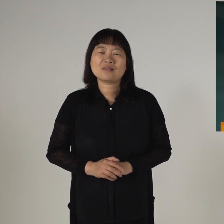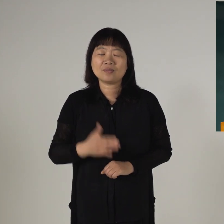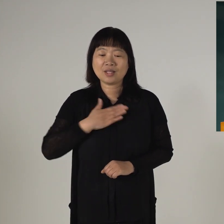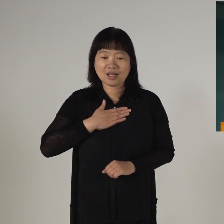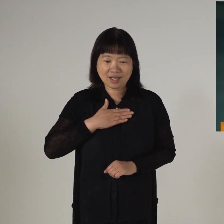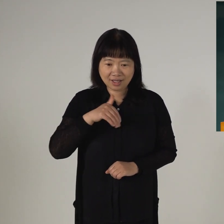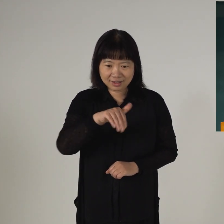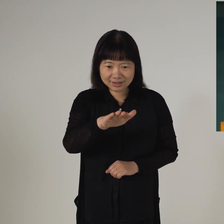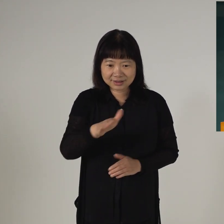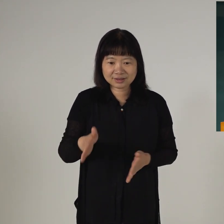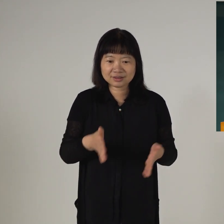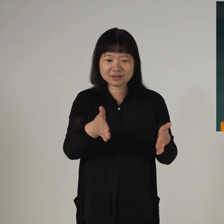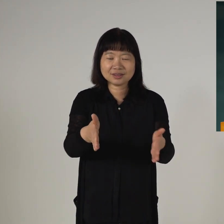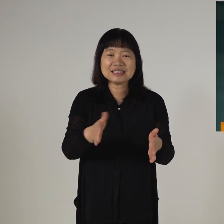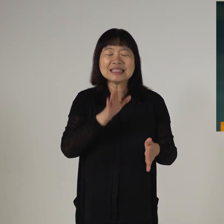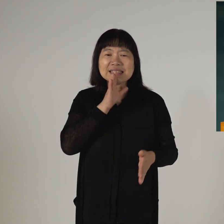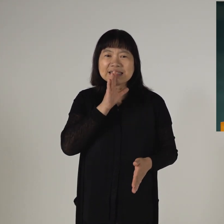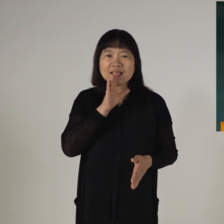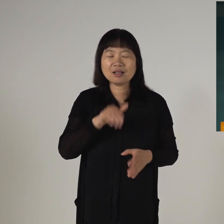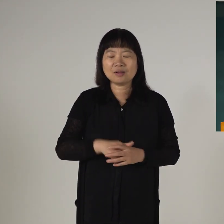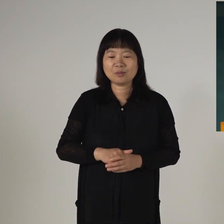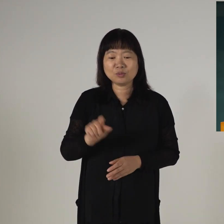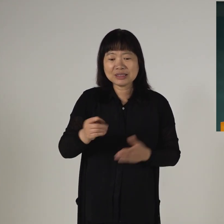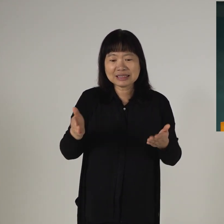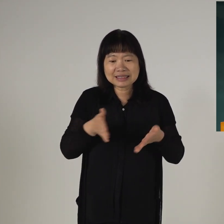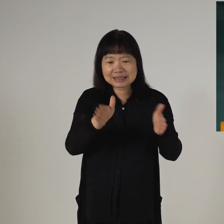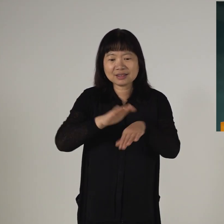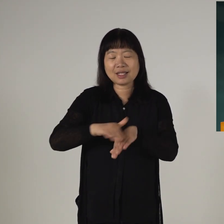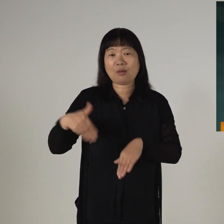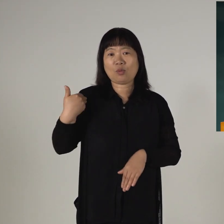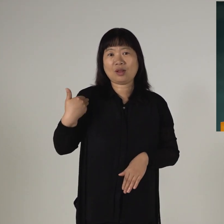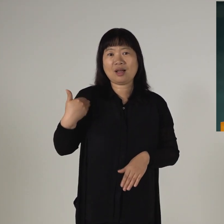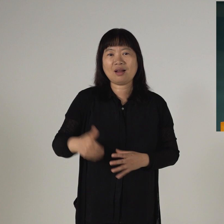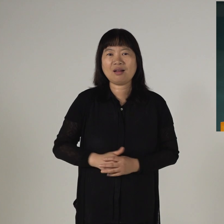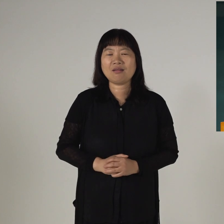자기가 가는 길이 진정 무슨 길인지를 모르고 그냥